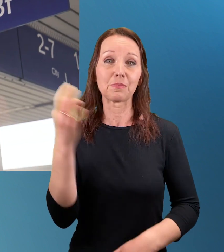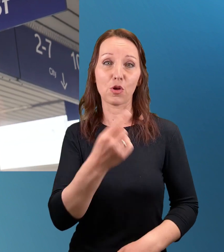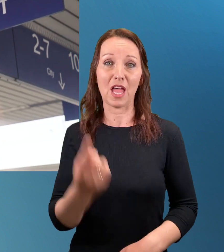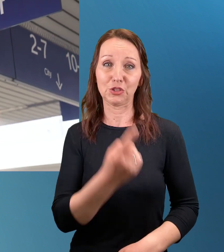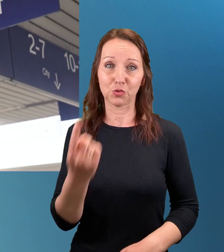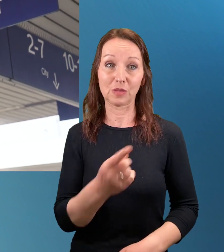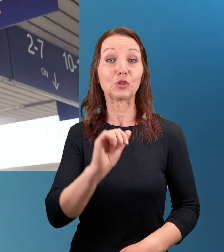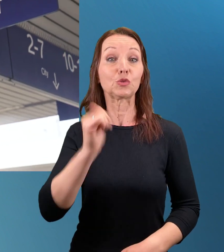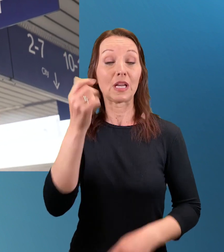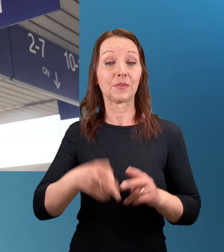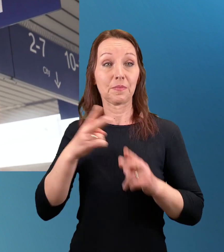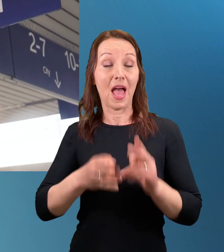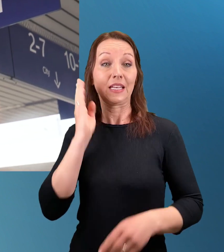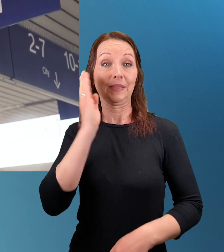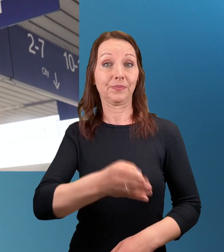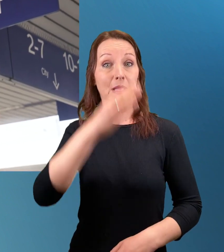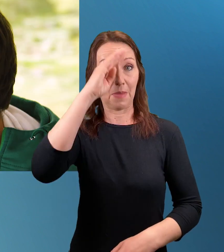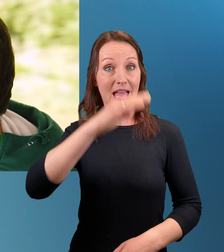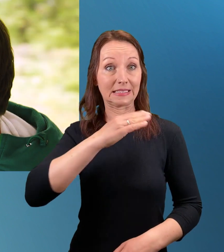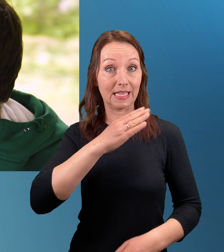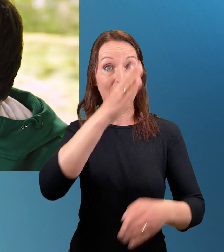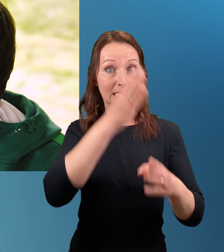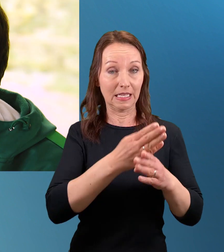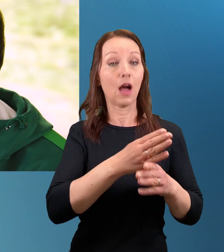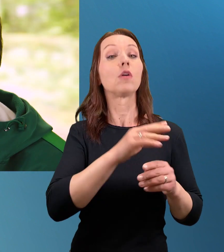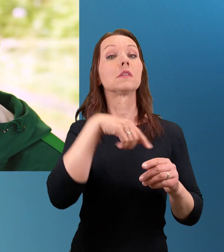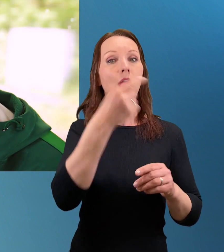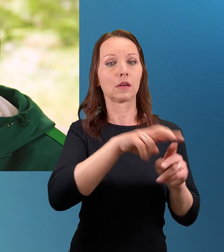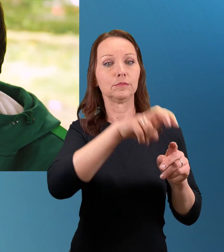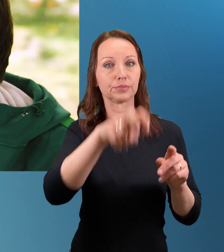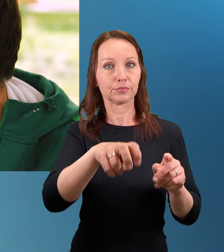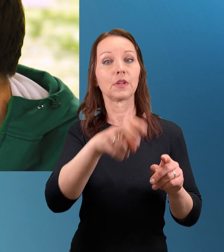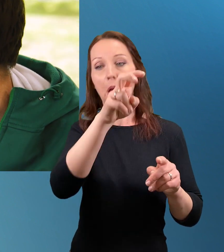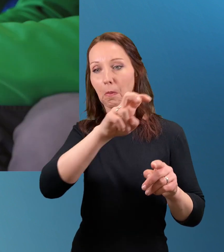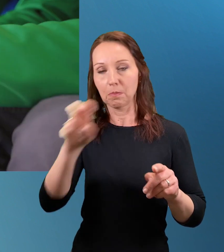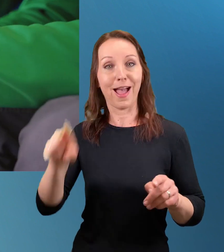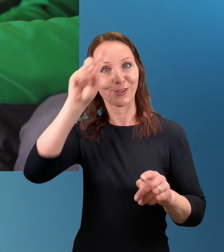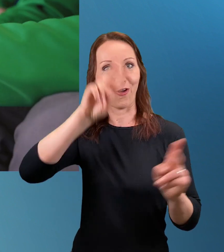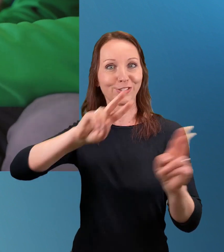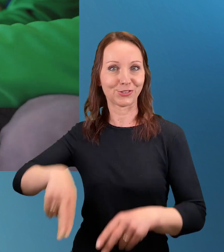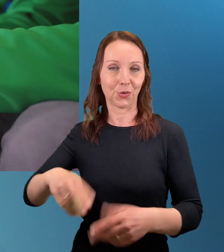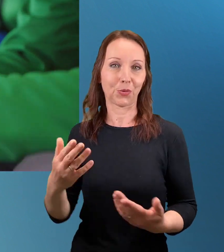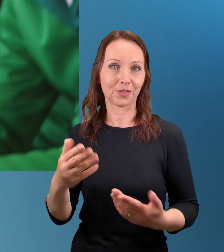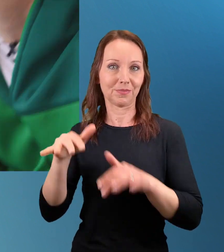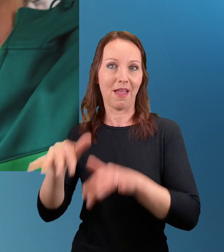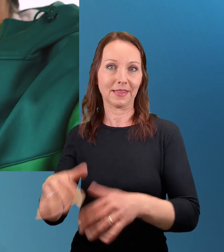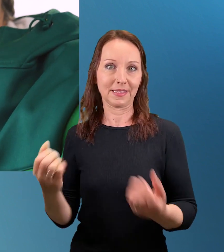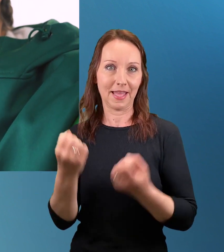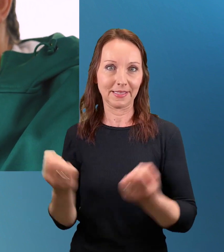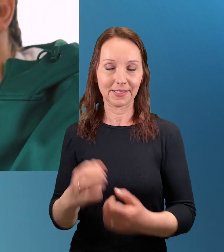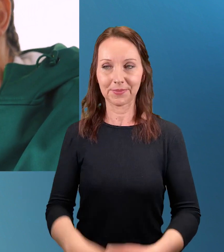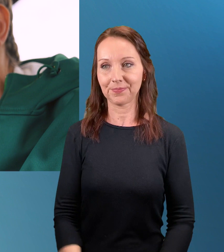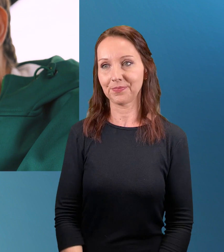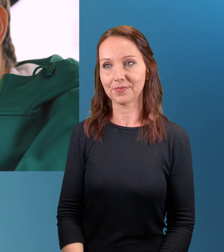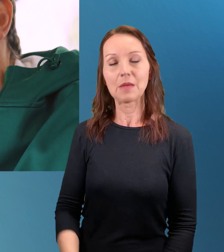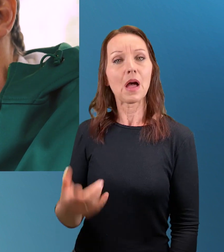Bahn erst nach Basel zu fahren, um anschließend wieder zurück nach Deutschland mit einer zweiten Linie zu gelangen. Was bedeutet euch das,